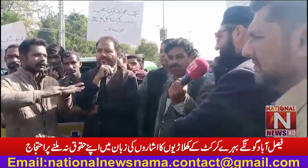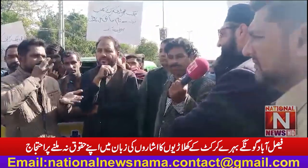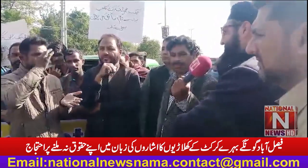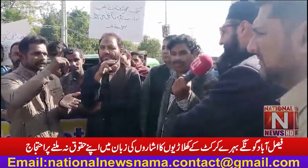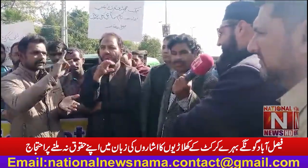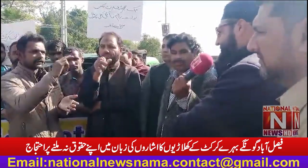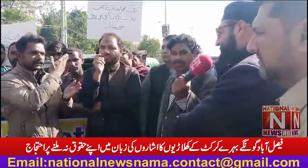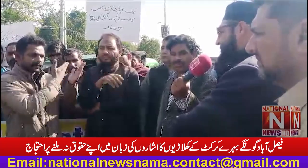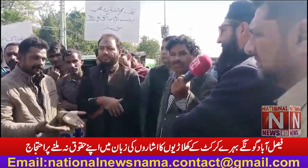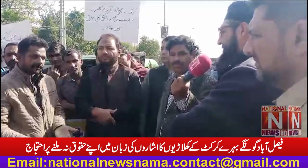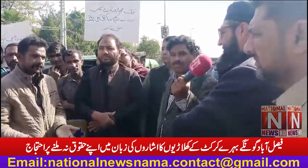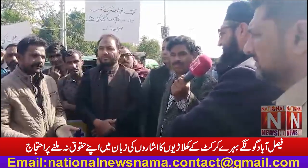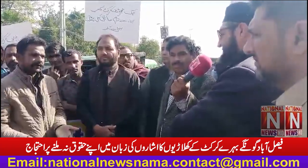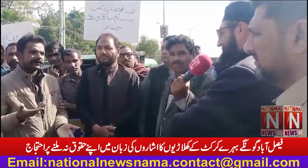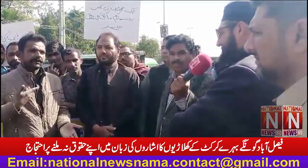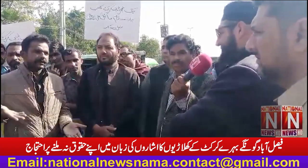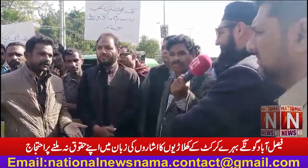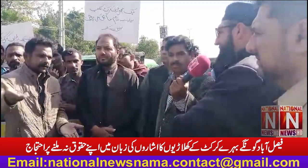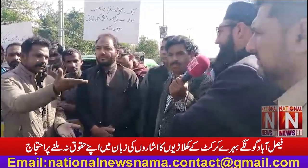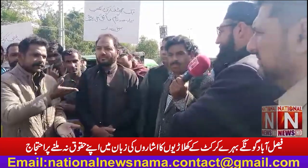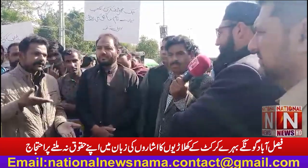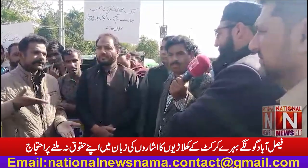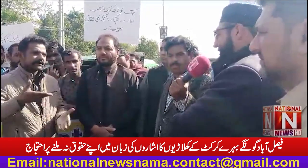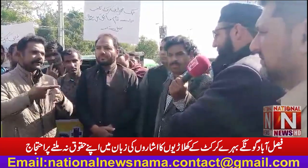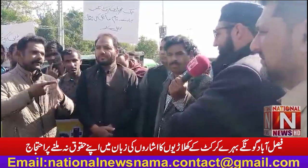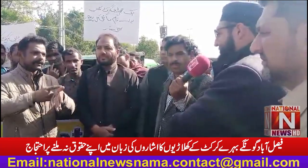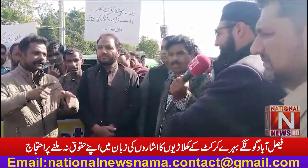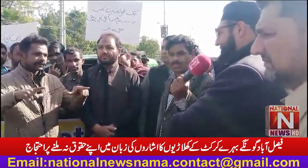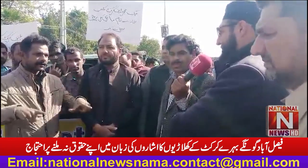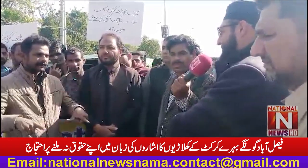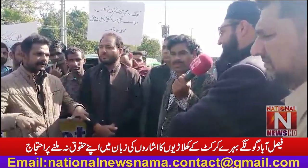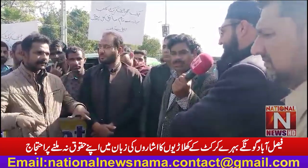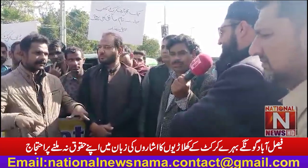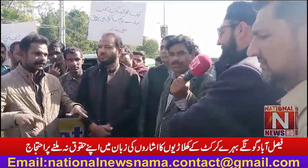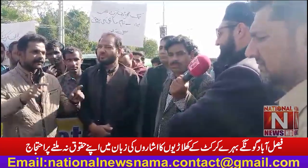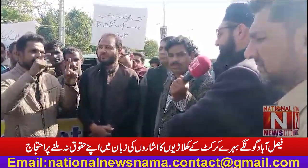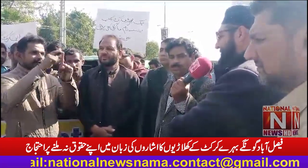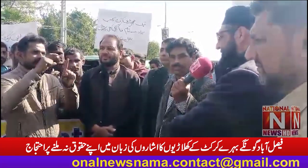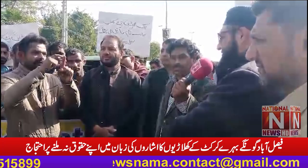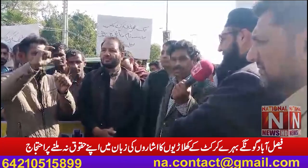आप हम्य क्जिश्स